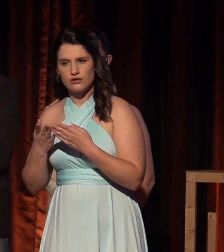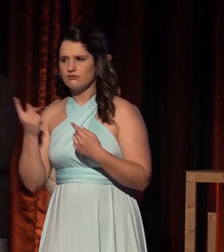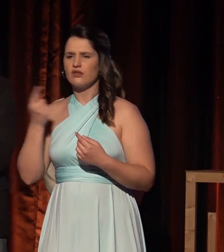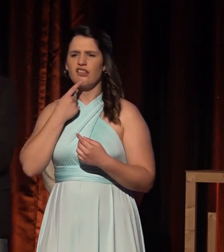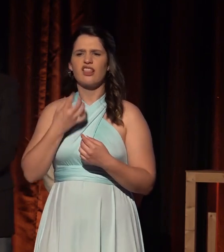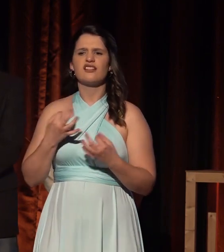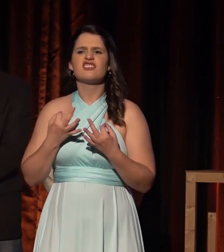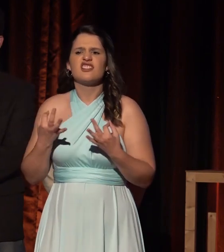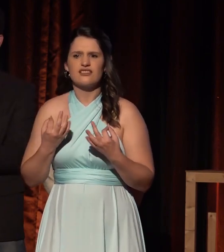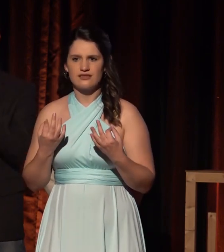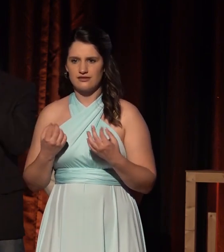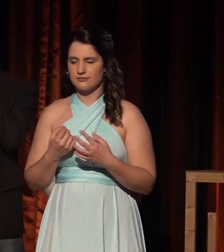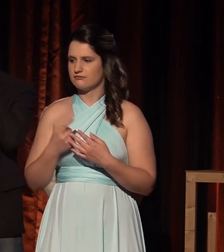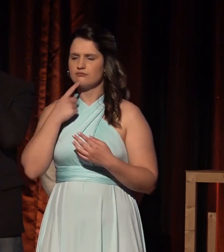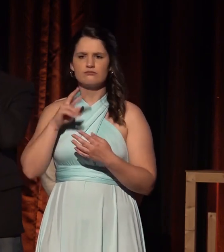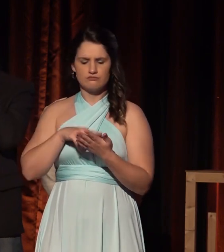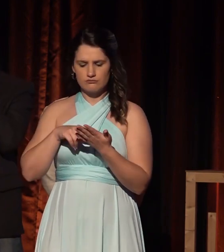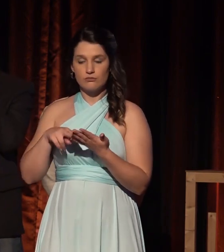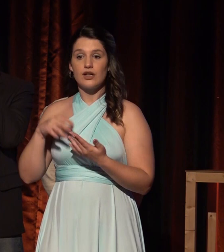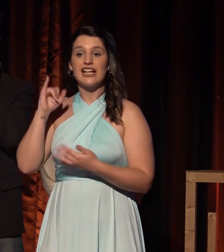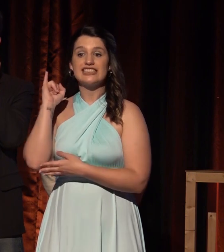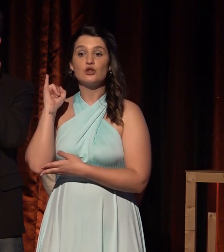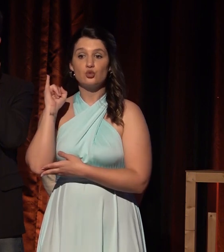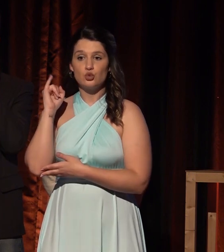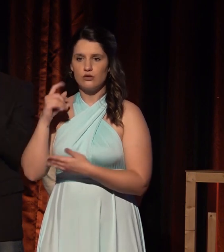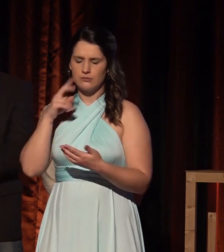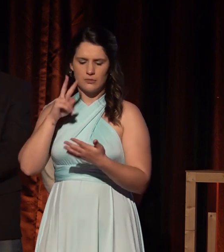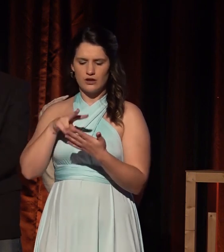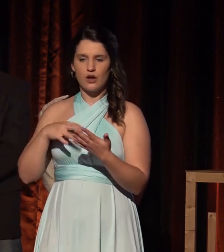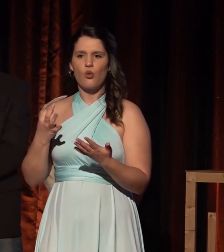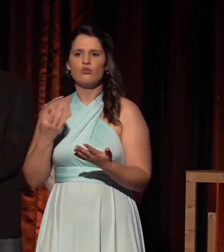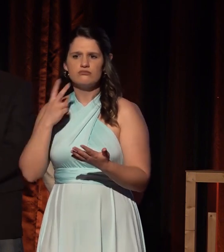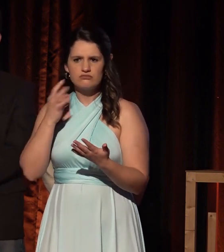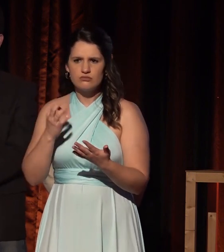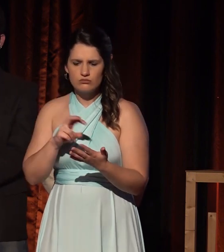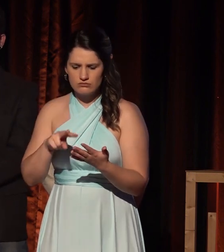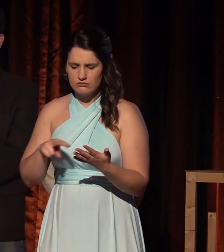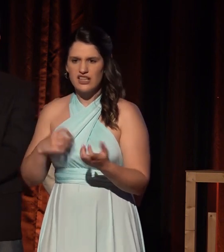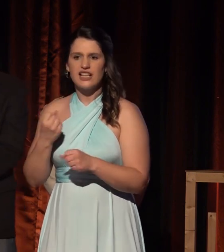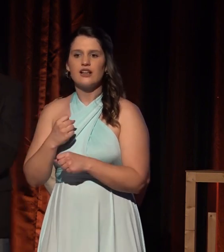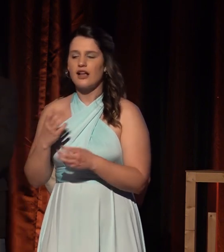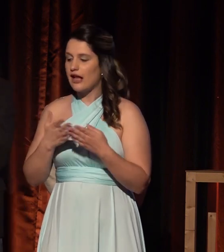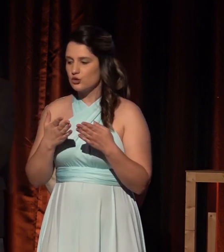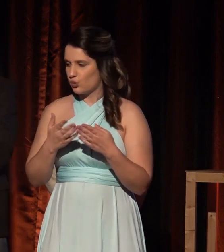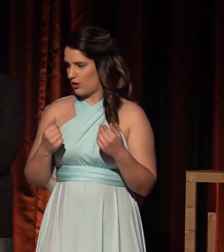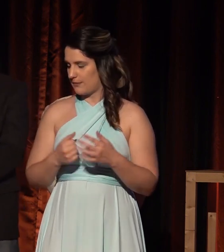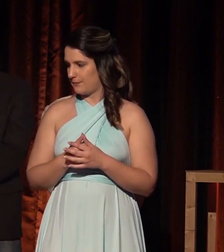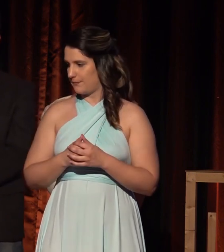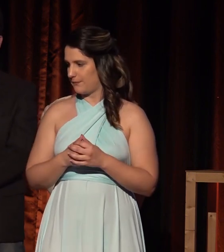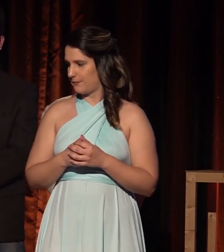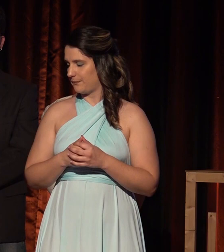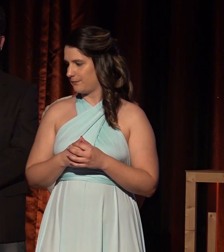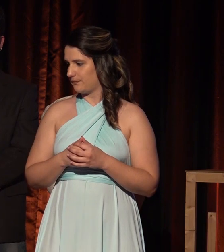estudiar? Vaig anar a demanar informació a l'Institut Montsià, on a secretaria em van parlar del cicle de mecatrònica